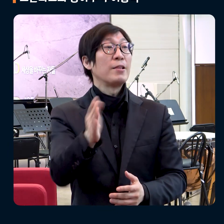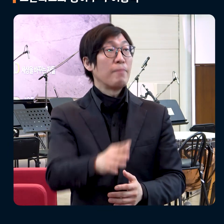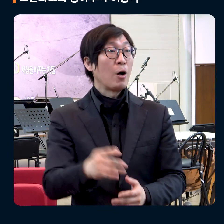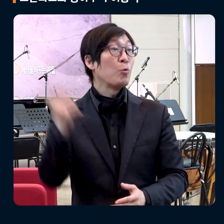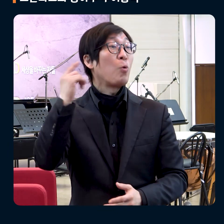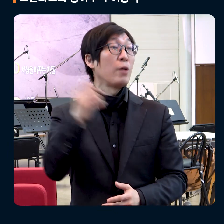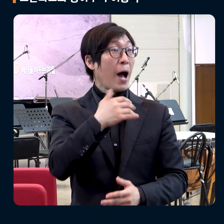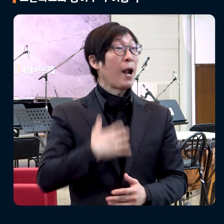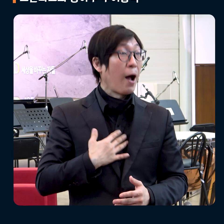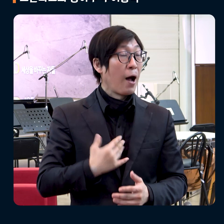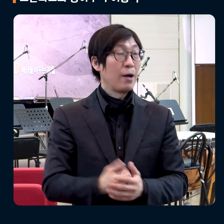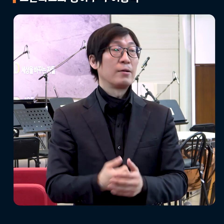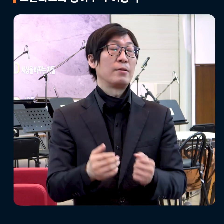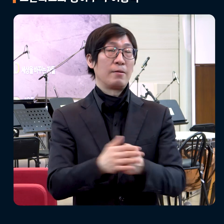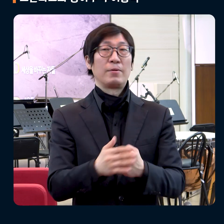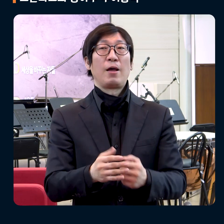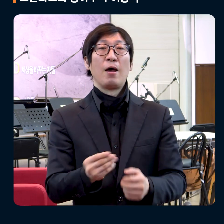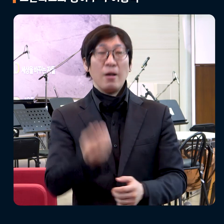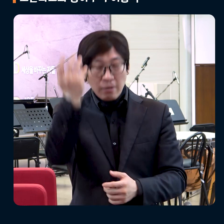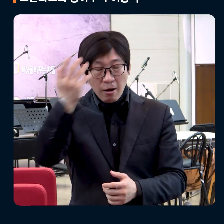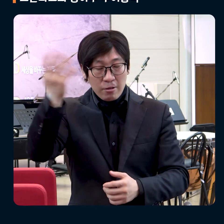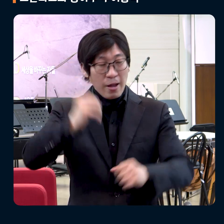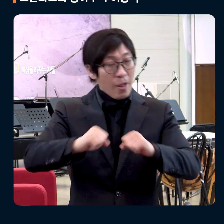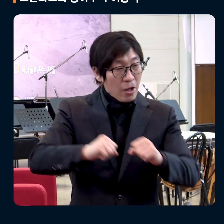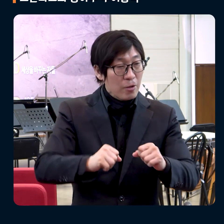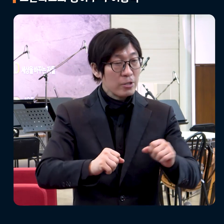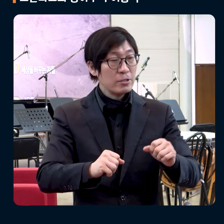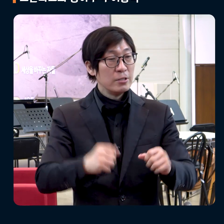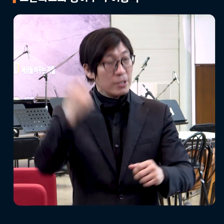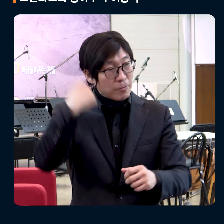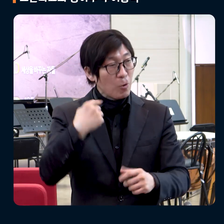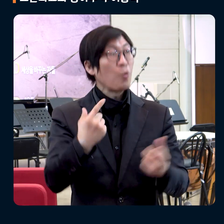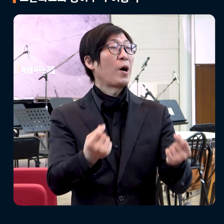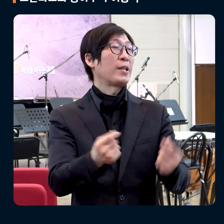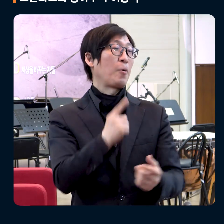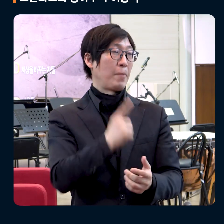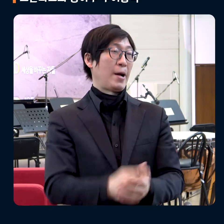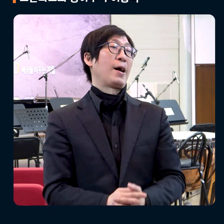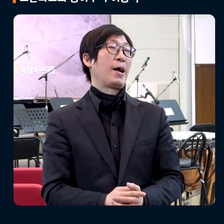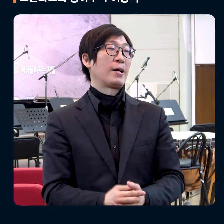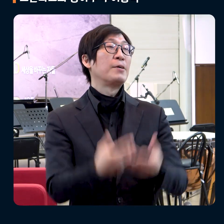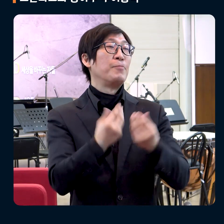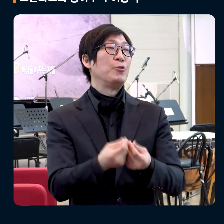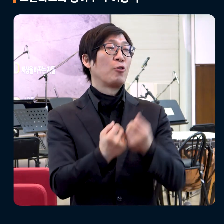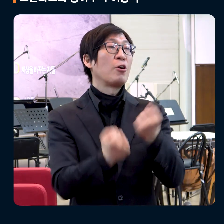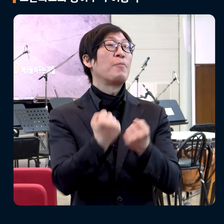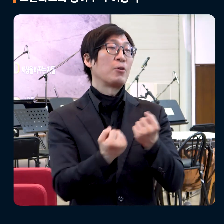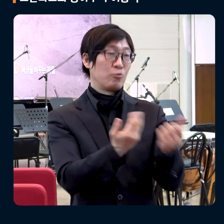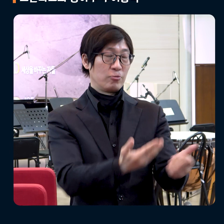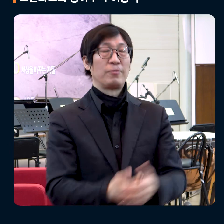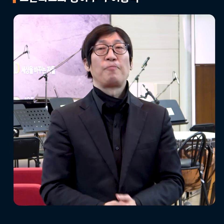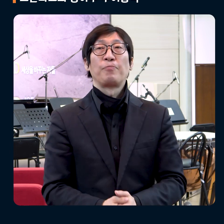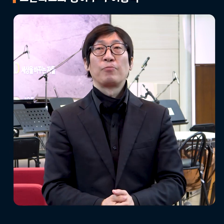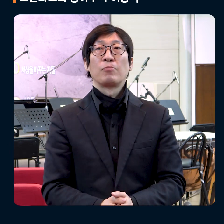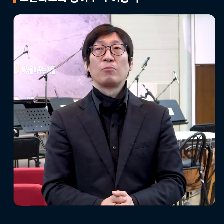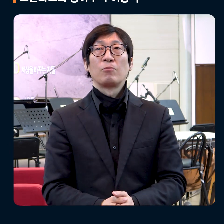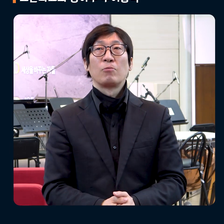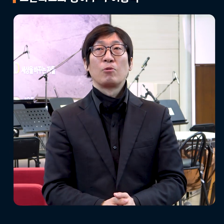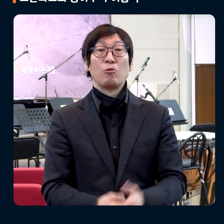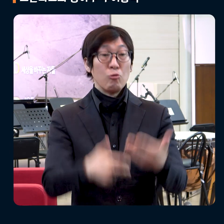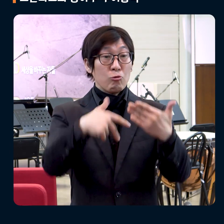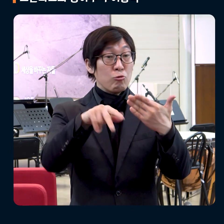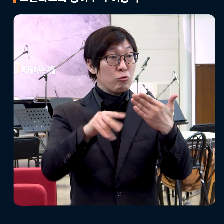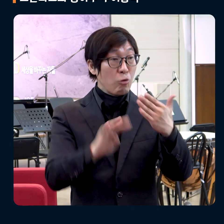무엇인가 현상이 있는 것처럼 성령의 역사도 그러하다라고 비유를 하셨습니다. 그랬더니